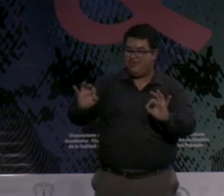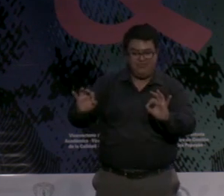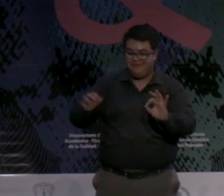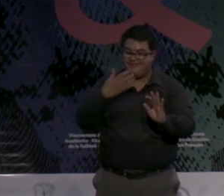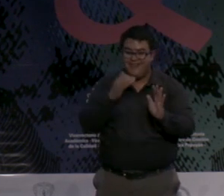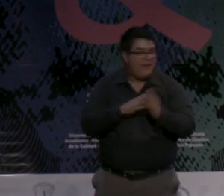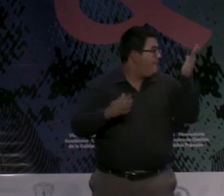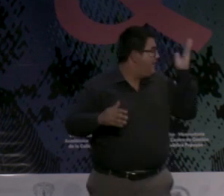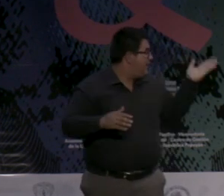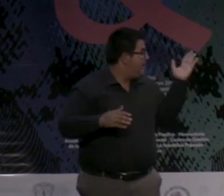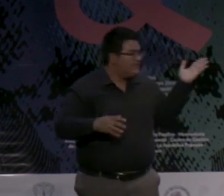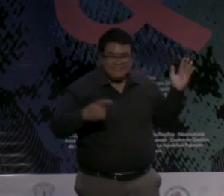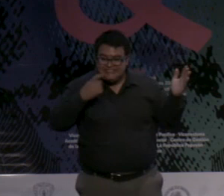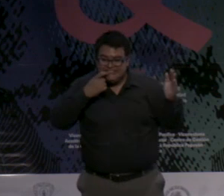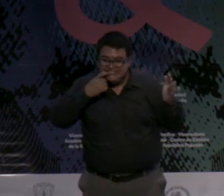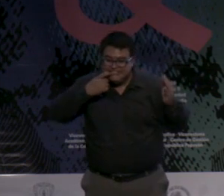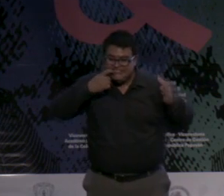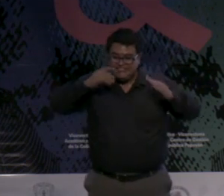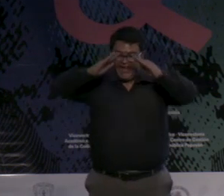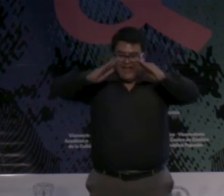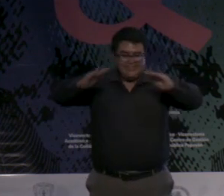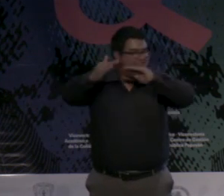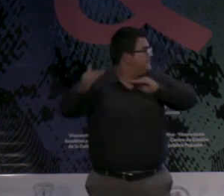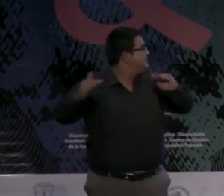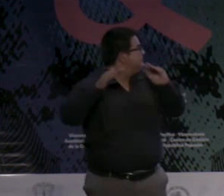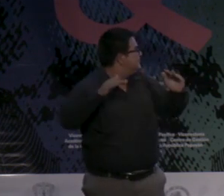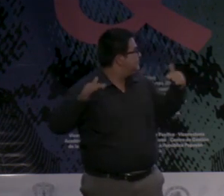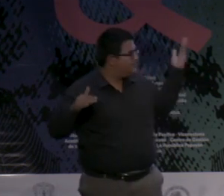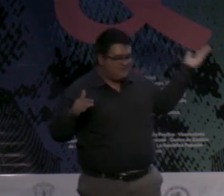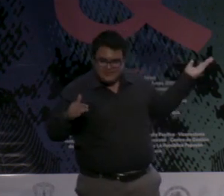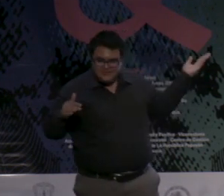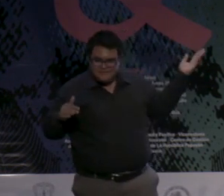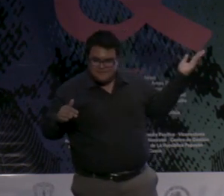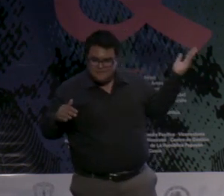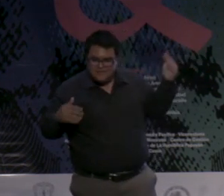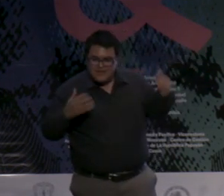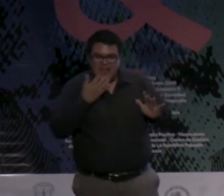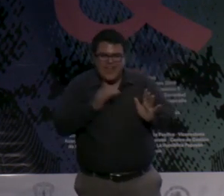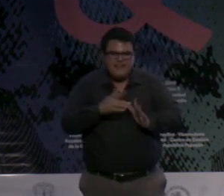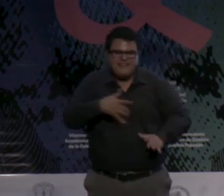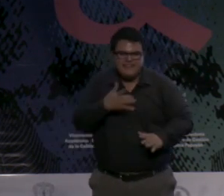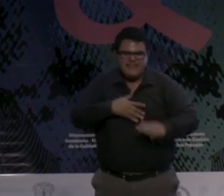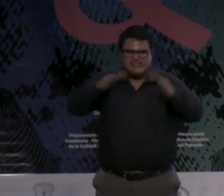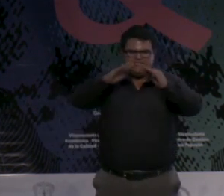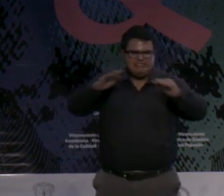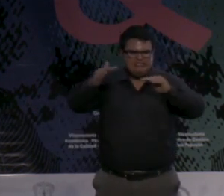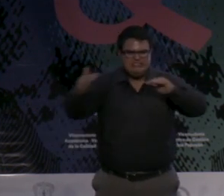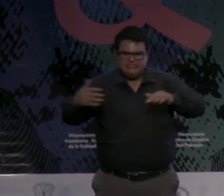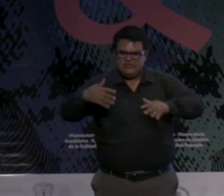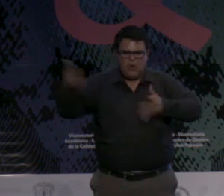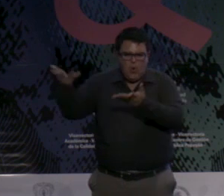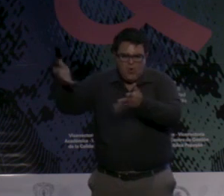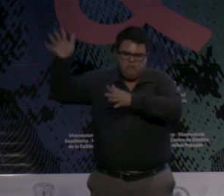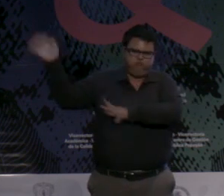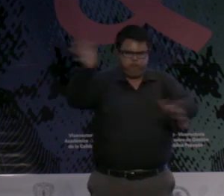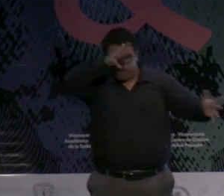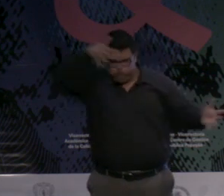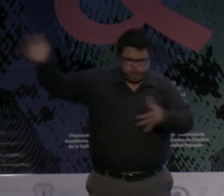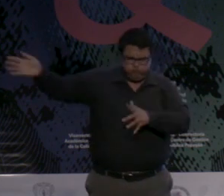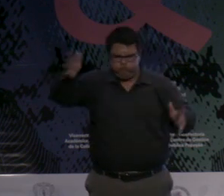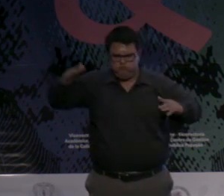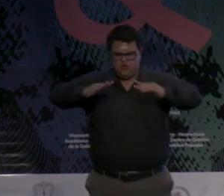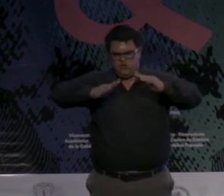blanda y sonora. Decimos, hay otra ciudad que es una ciudad blanda y sonora, que es la ciudad de los pobres, que es hecha con otras técnicas